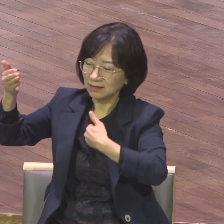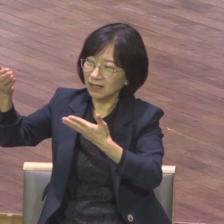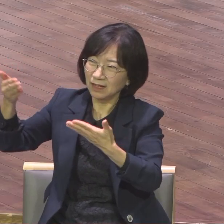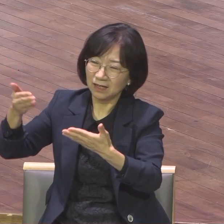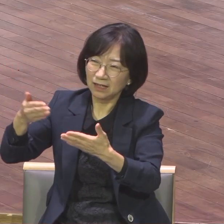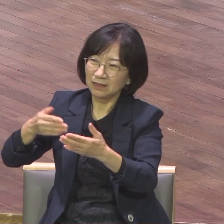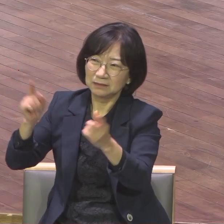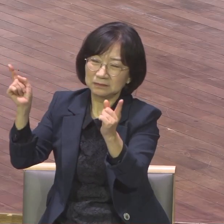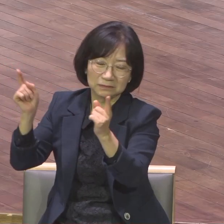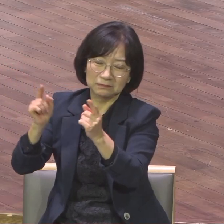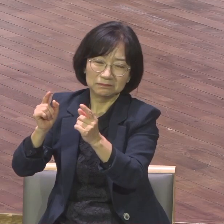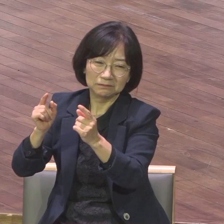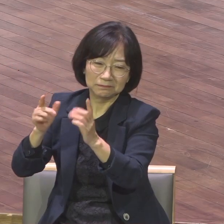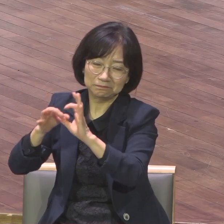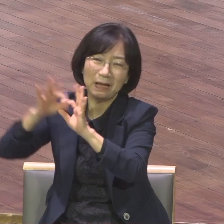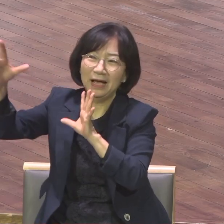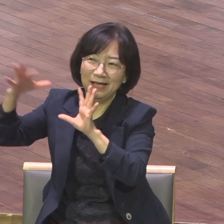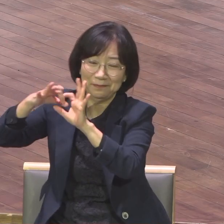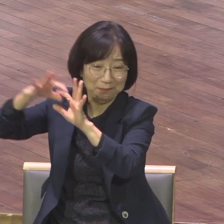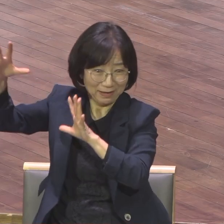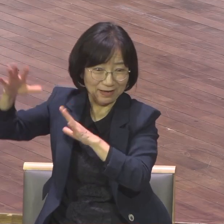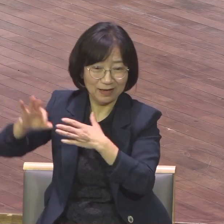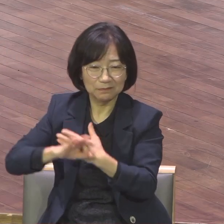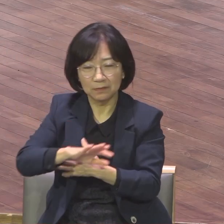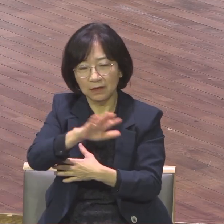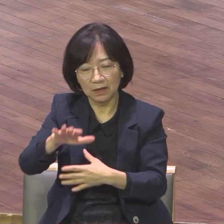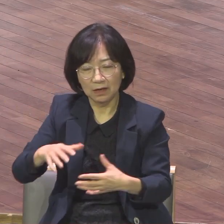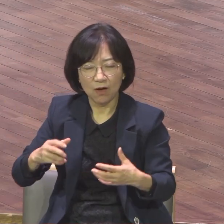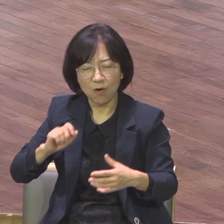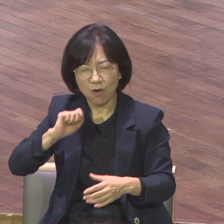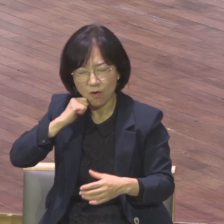거듭난 성도만이 알아듣는 말이에요.